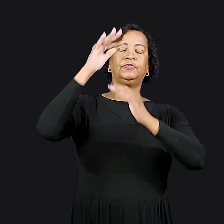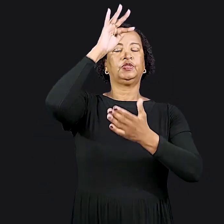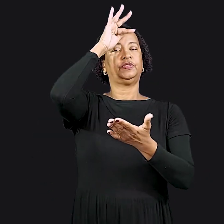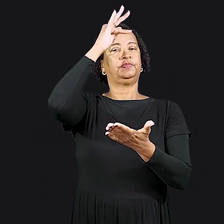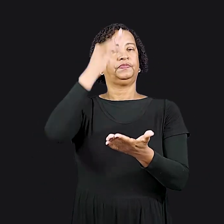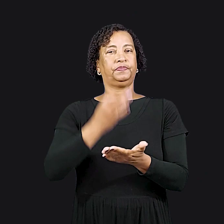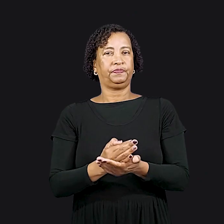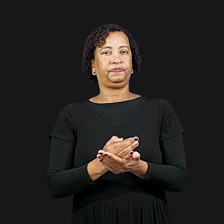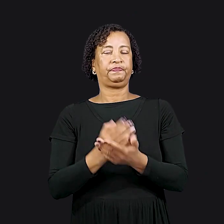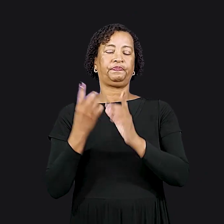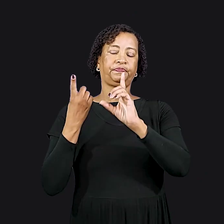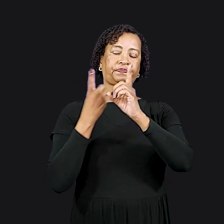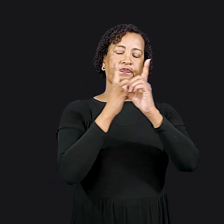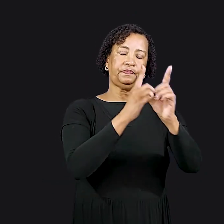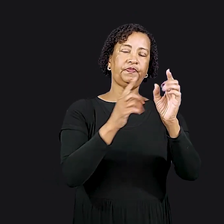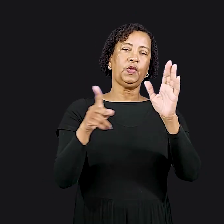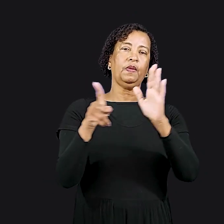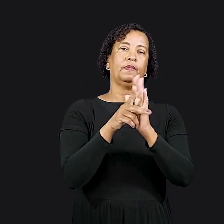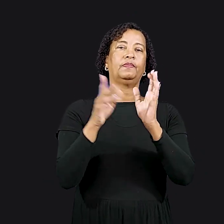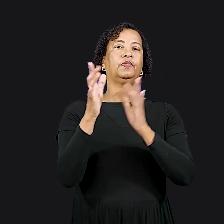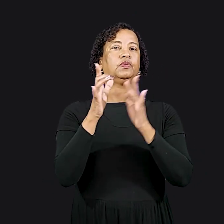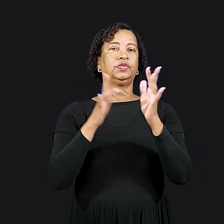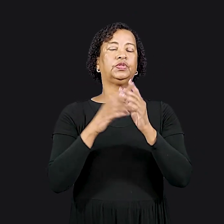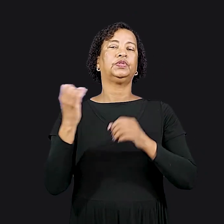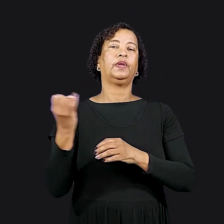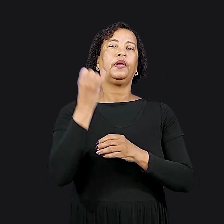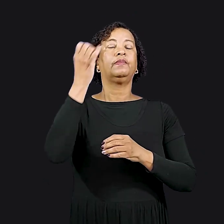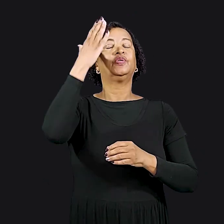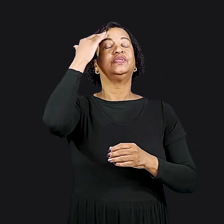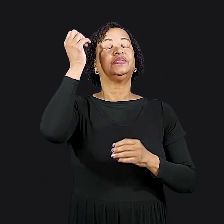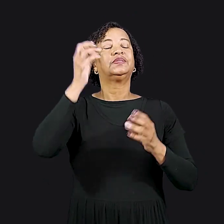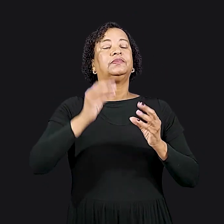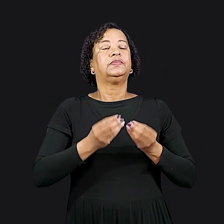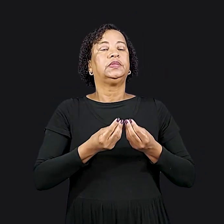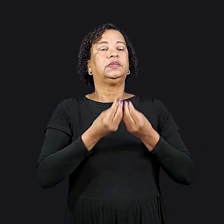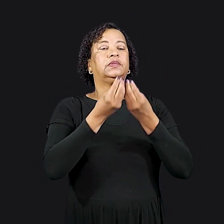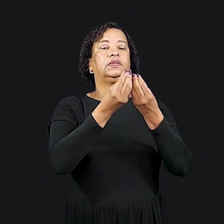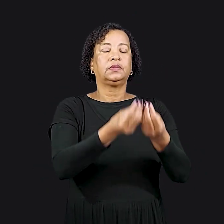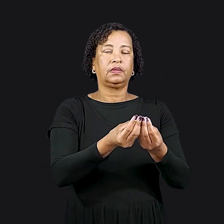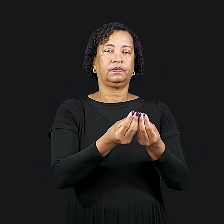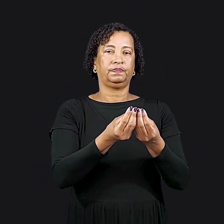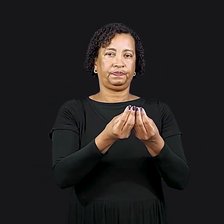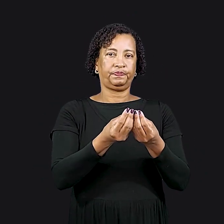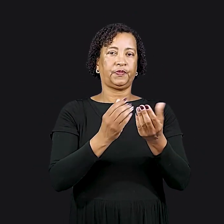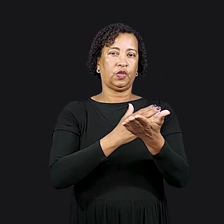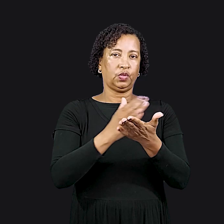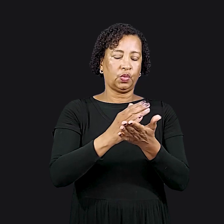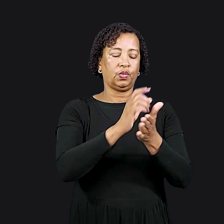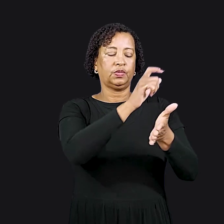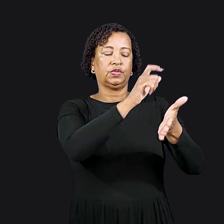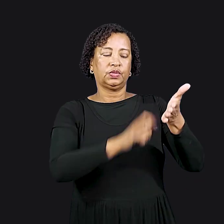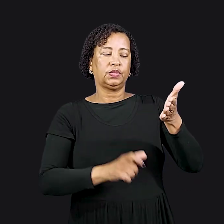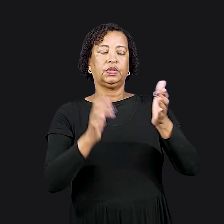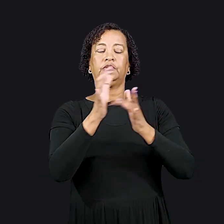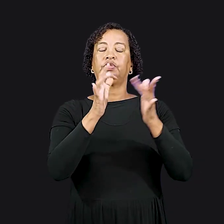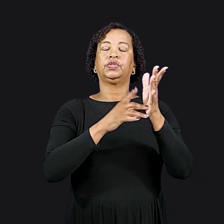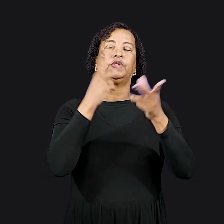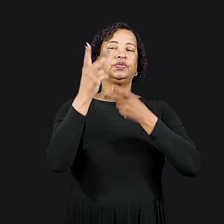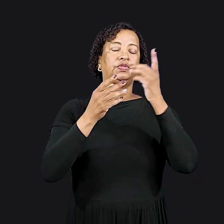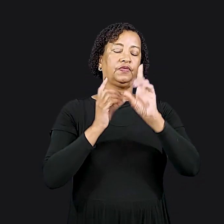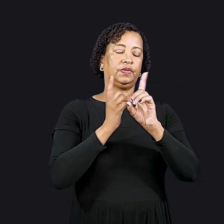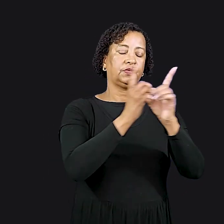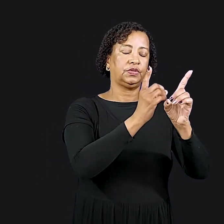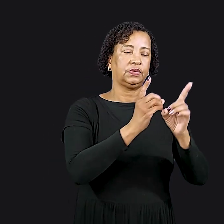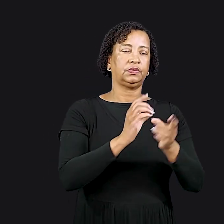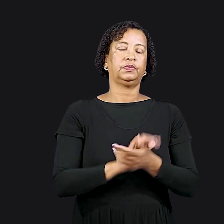fé. Para ser discípulo de Jesus Cristo é importante que você saiba doar. Portanto, logo no início desse capítulo, Jesus